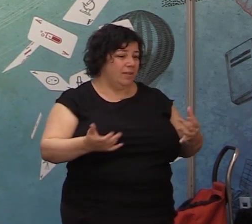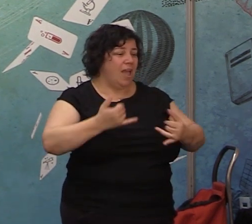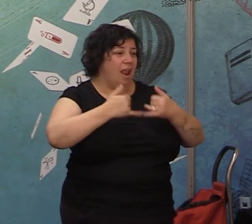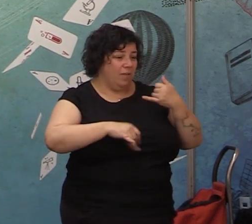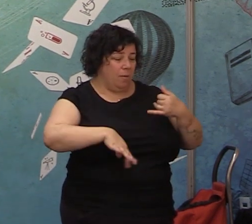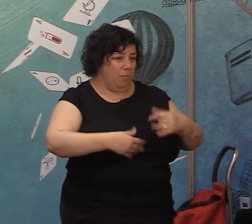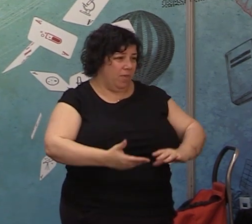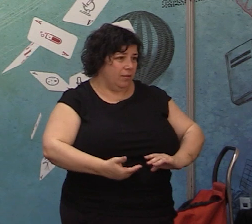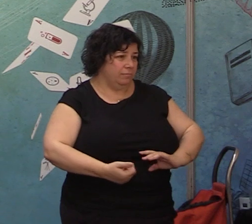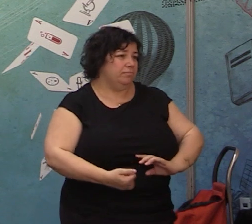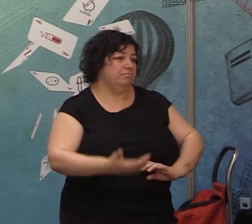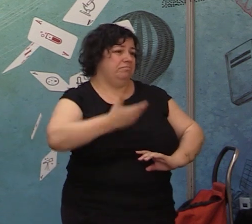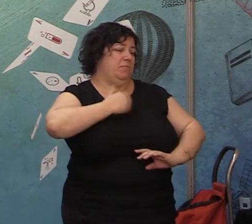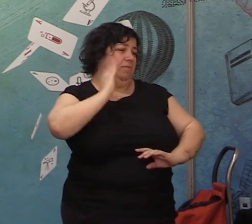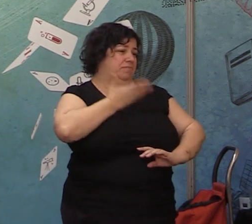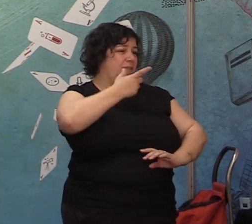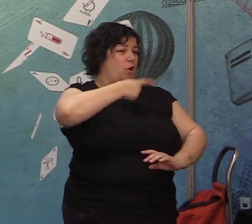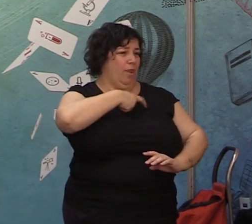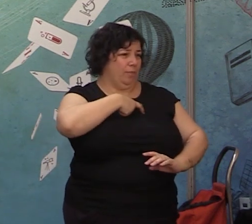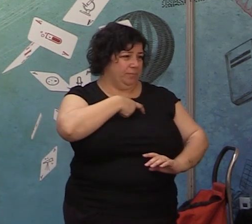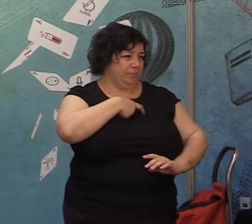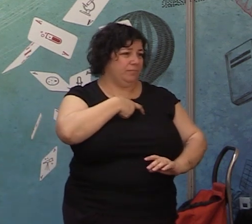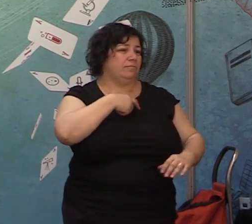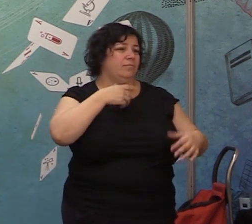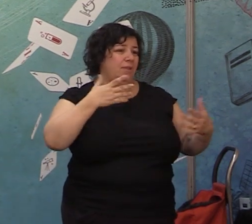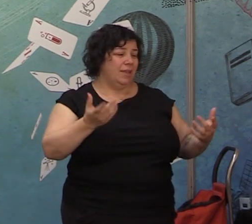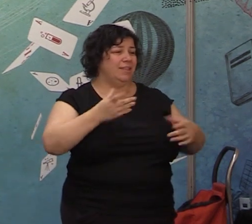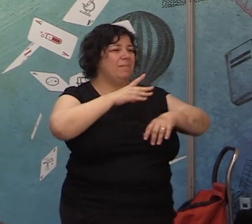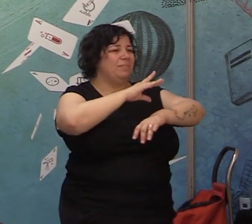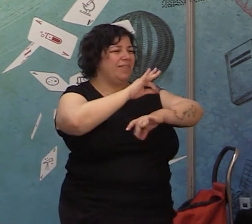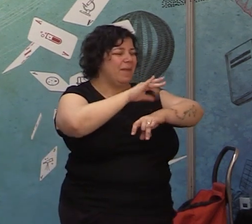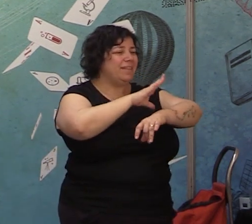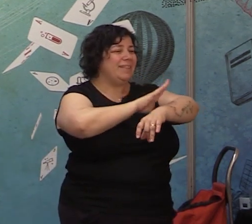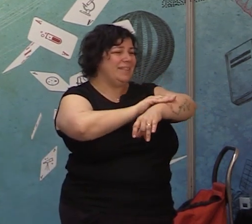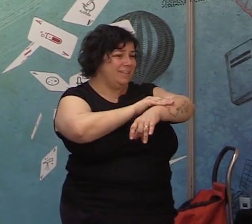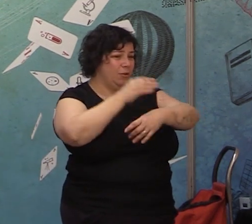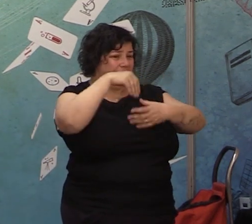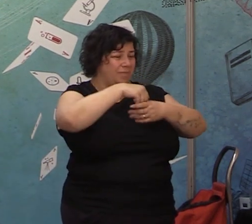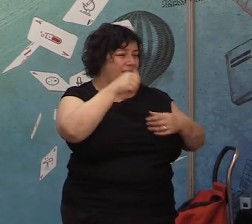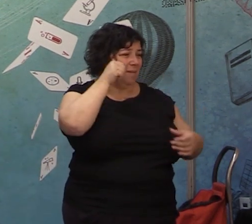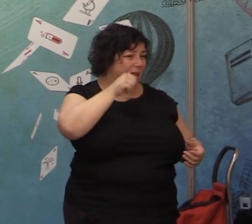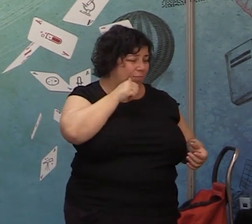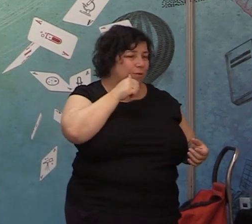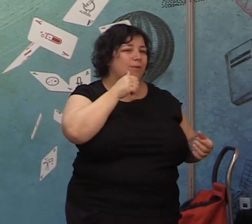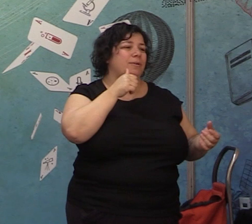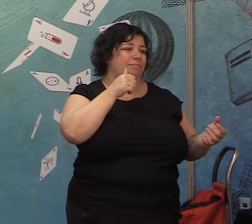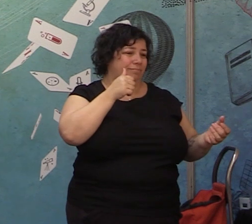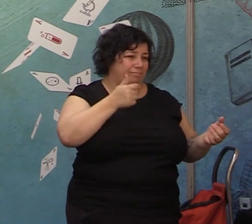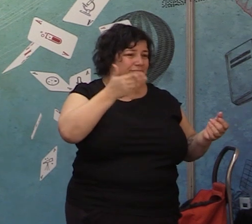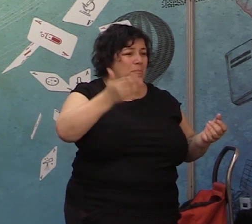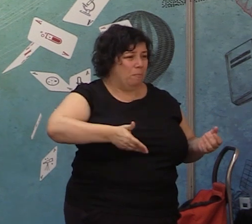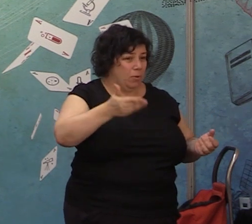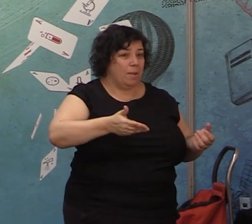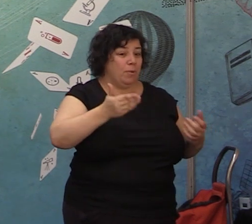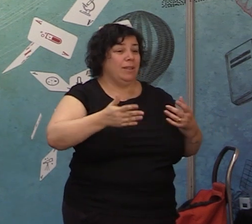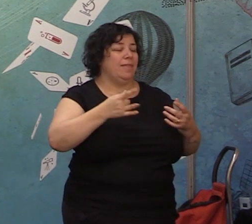pasar también a nivel de su corazón. Y la diabetes y la hipertensión en el embarazo, es muy importante